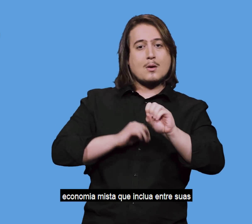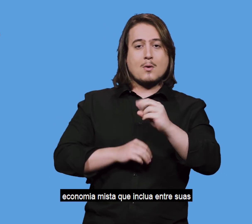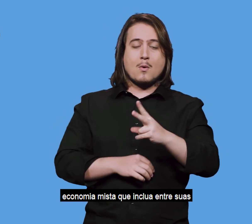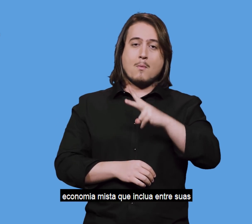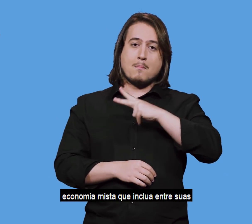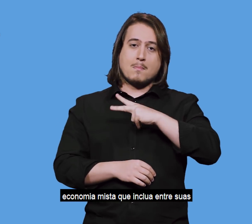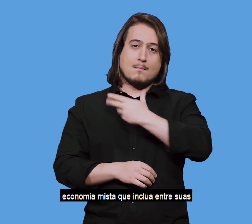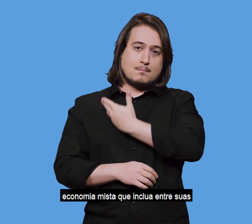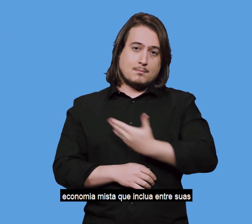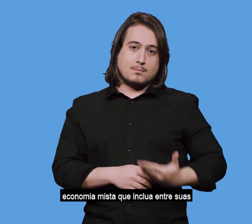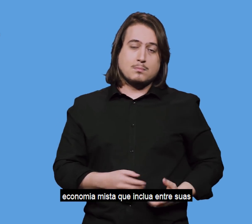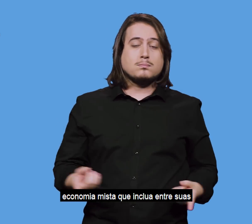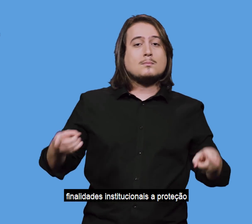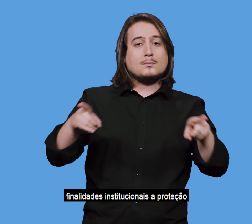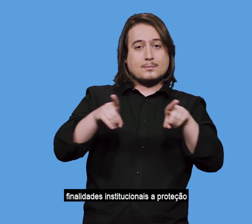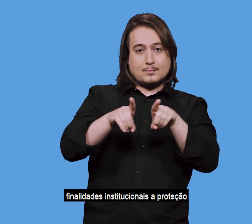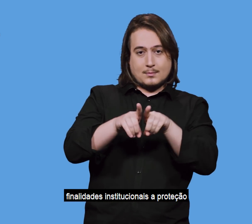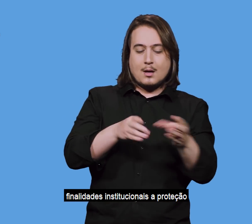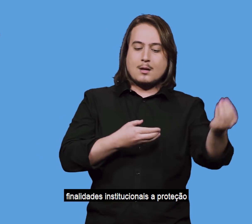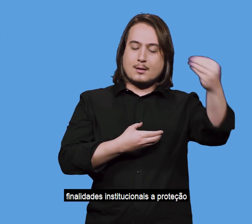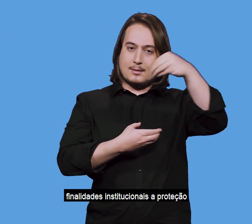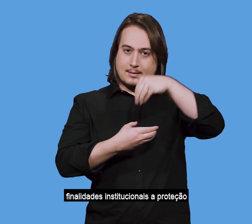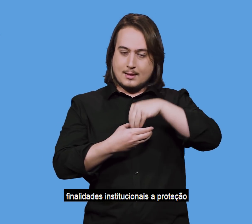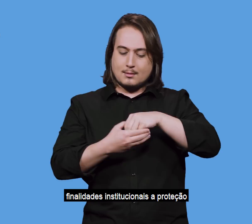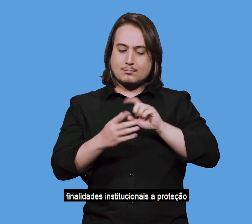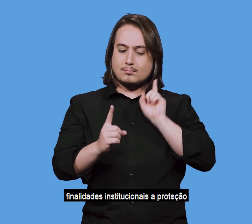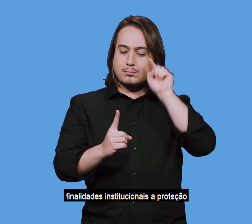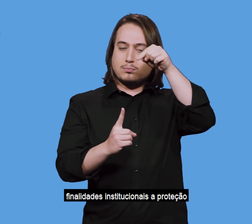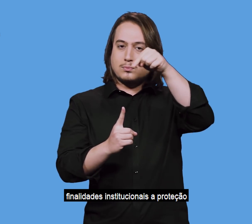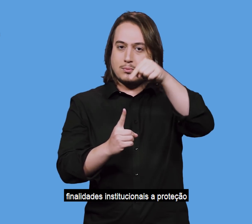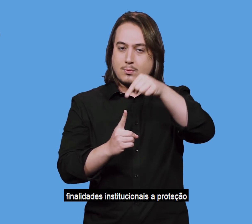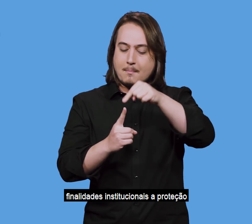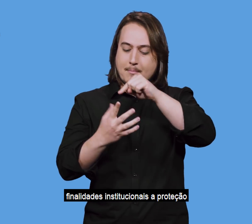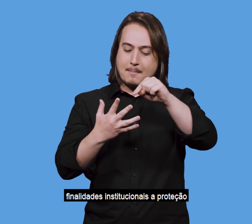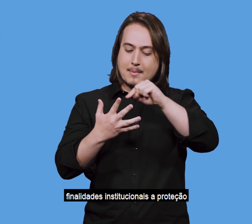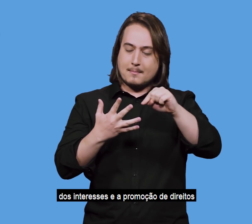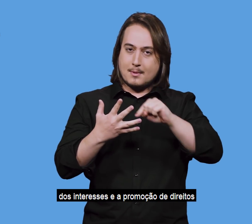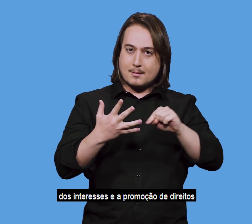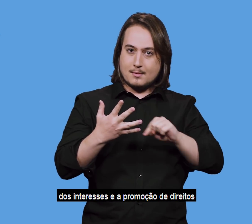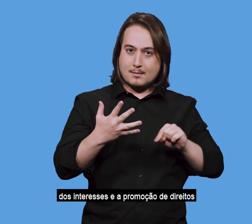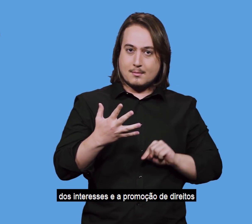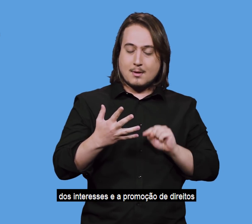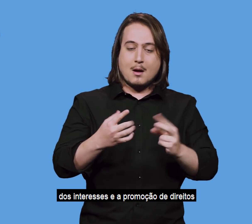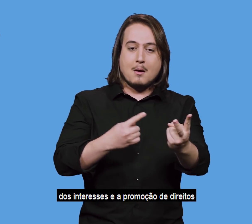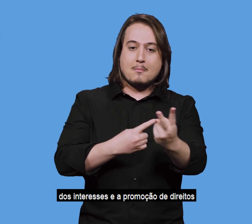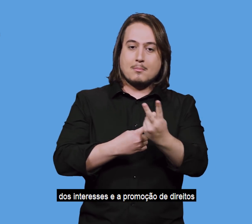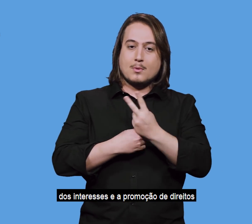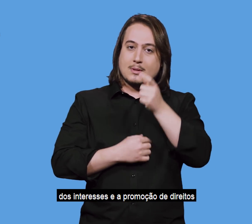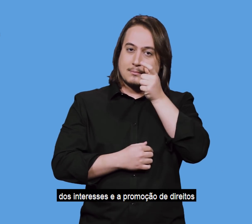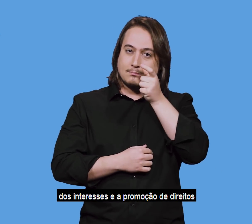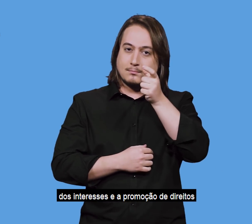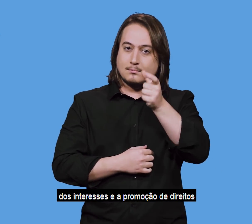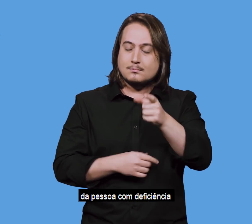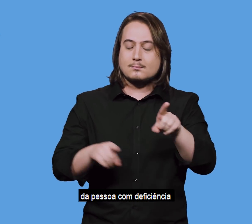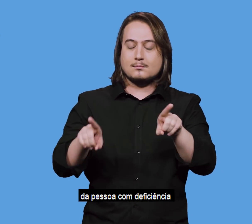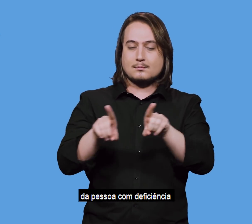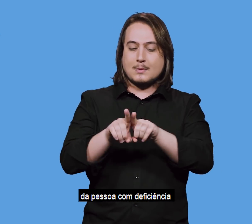entre suas finalidades os jornais a proteção dos interesses ea promoção de direitos da pessoa com